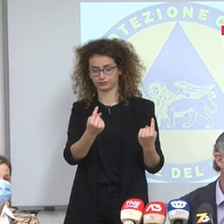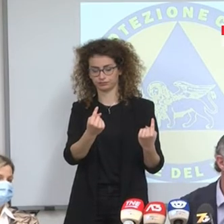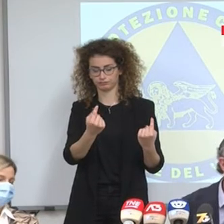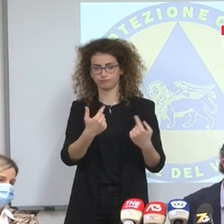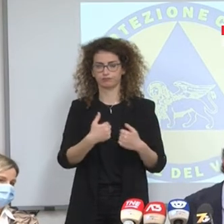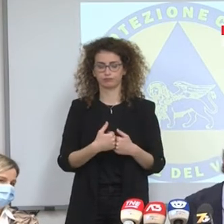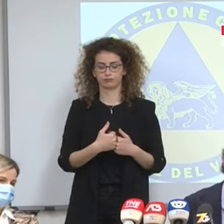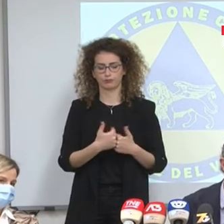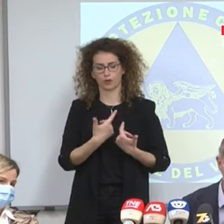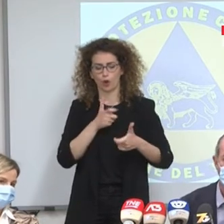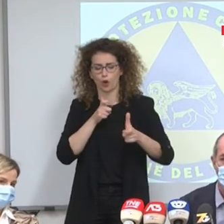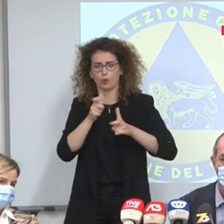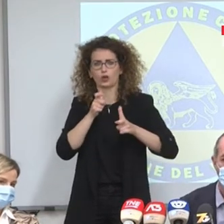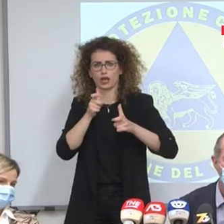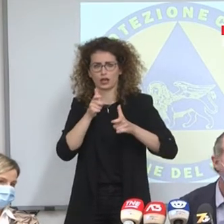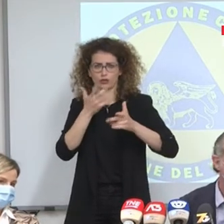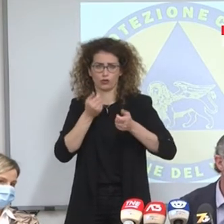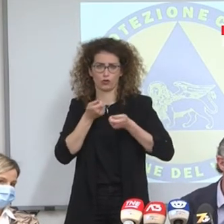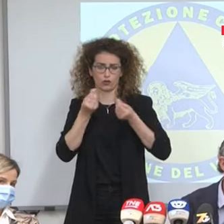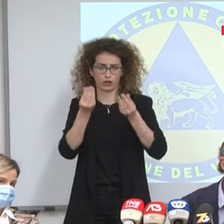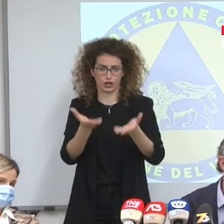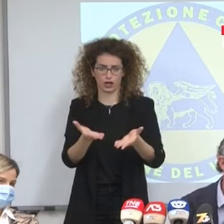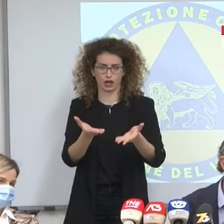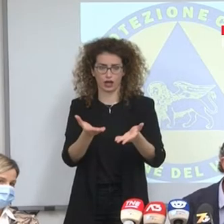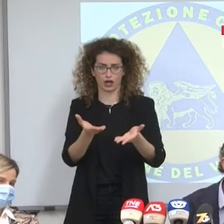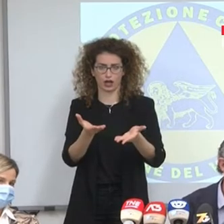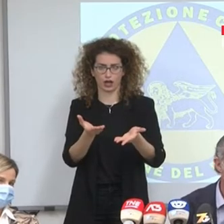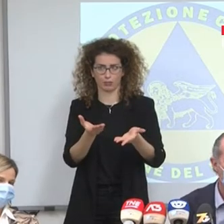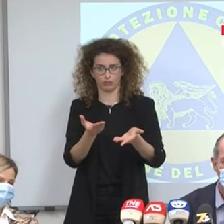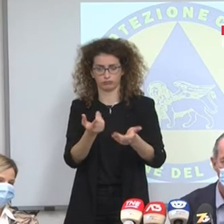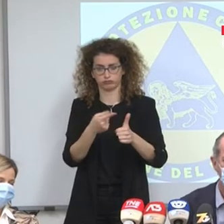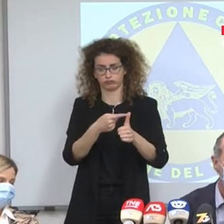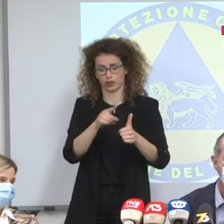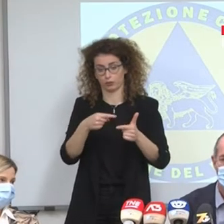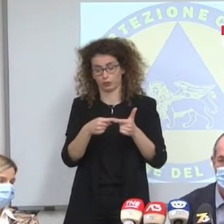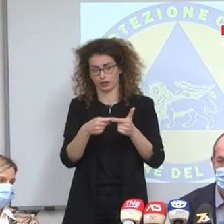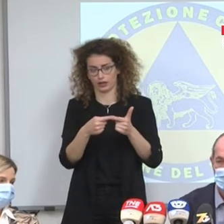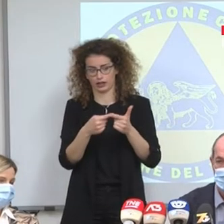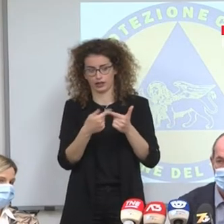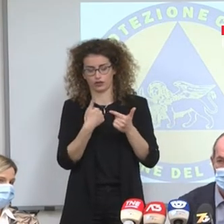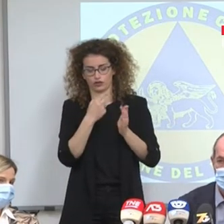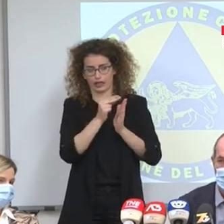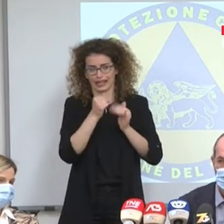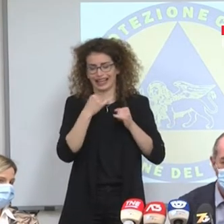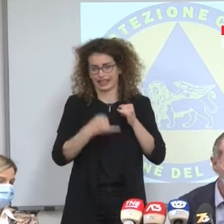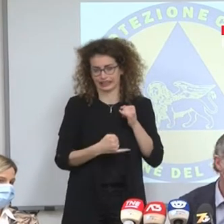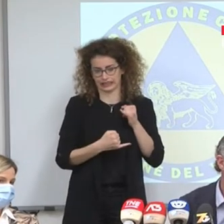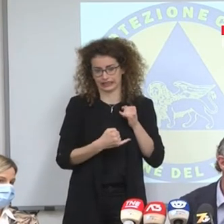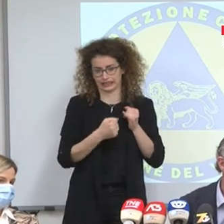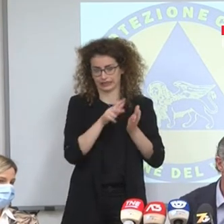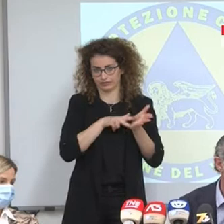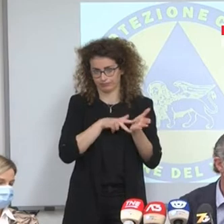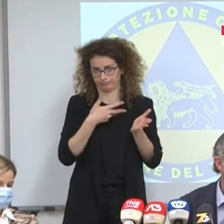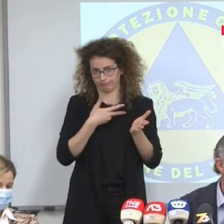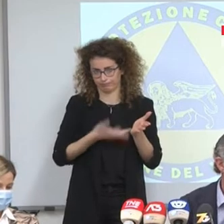nell'ottica di dare comunicazione, ma anche di rispettare alcuni aspetti riservati, dico che ho avuto